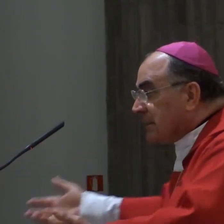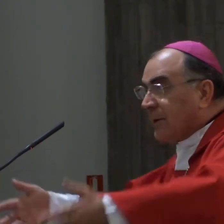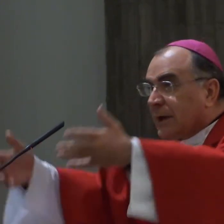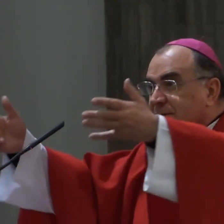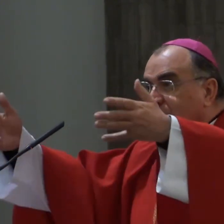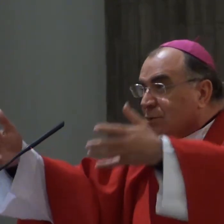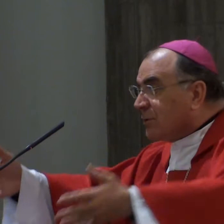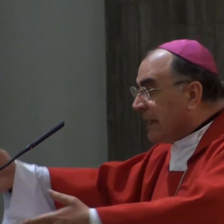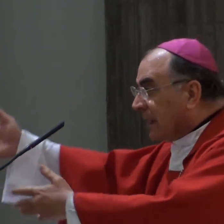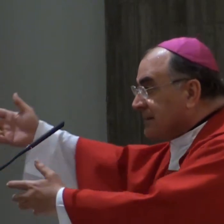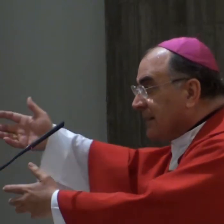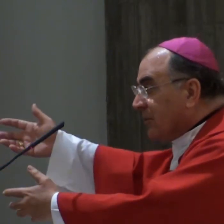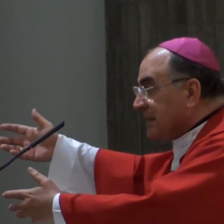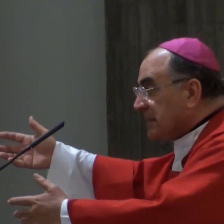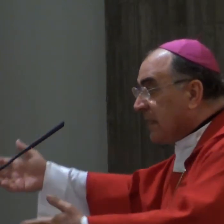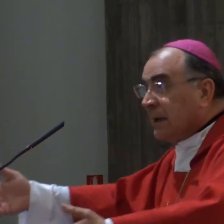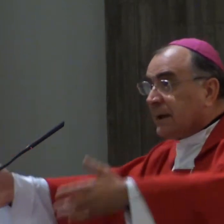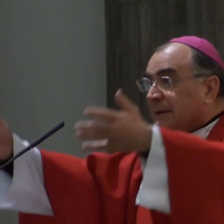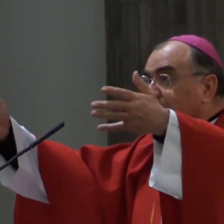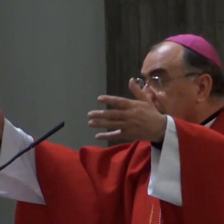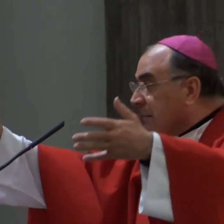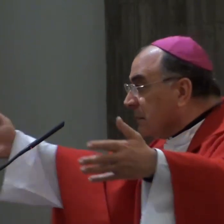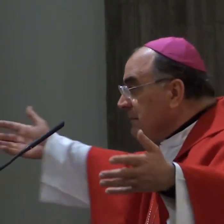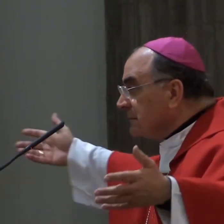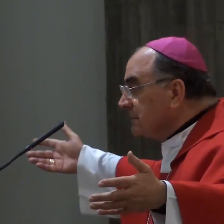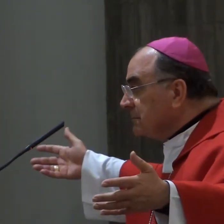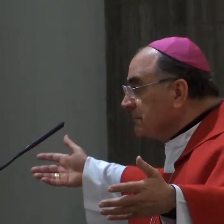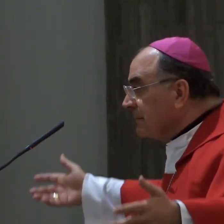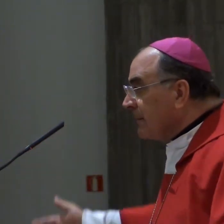su padre al instituto de la universidad